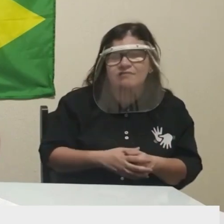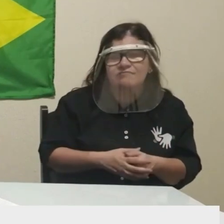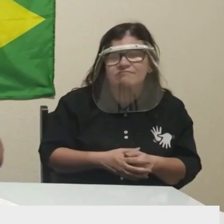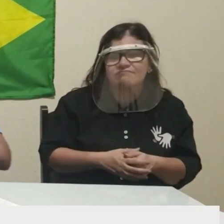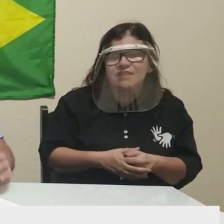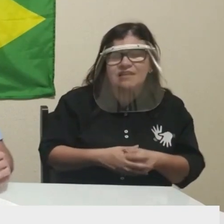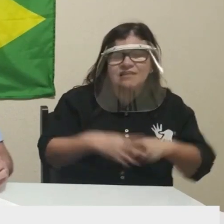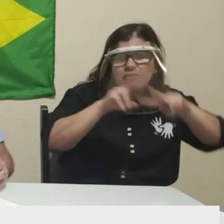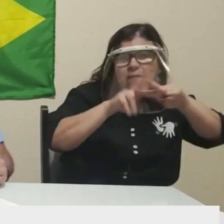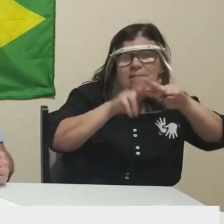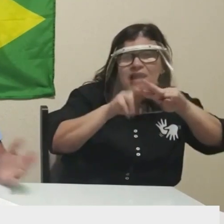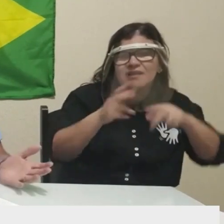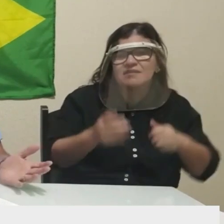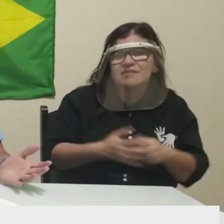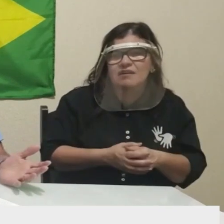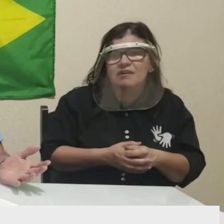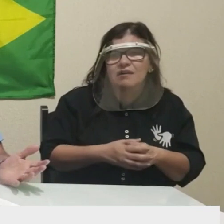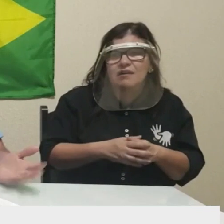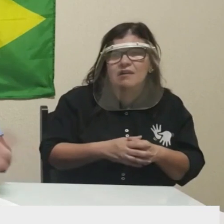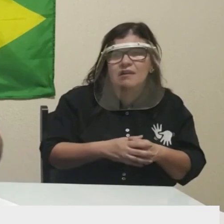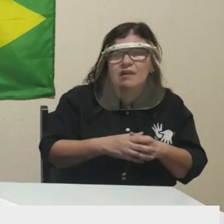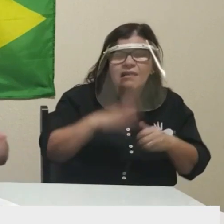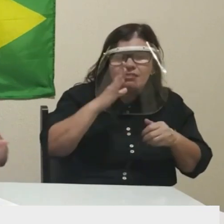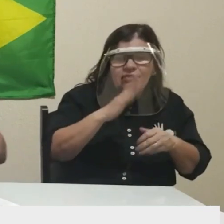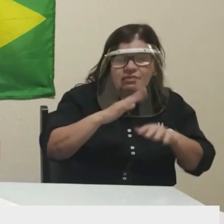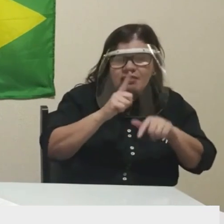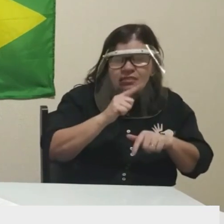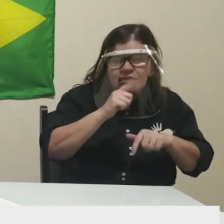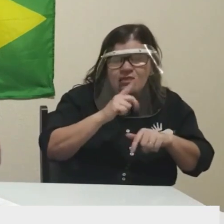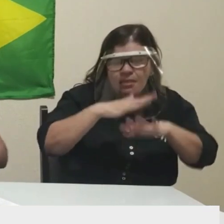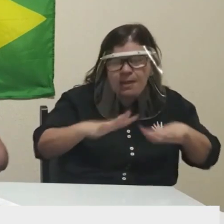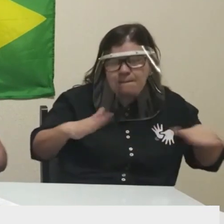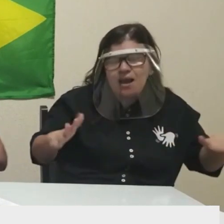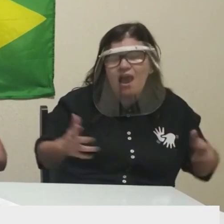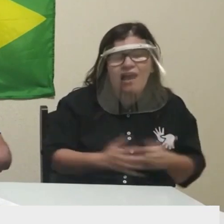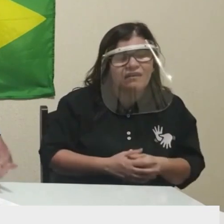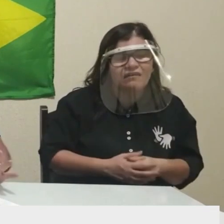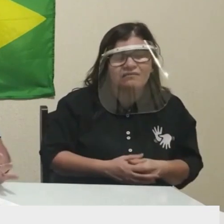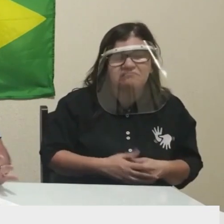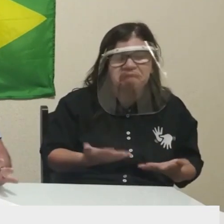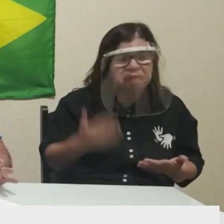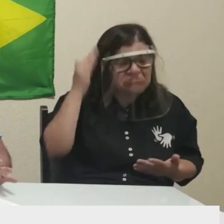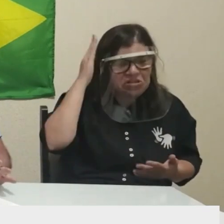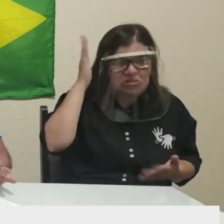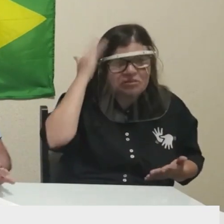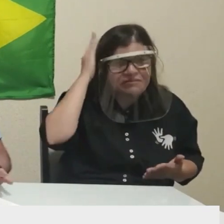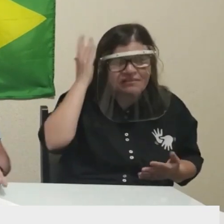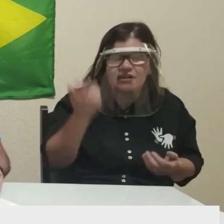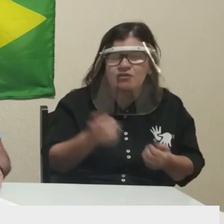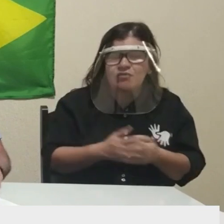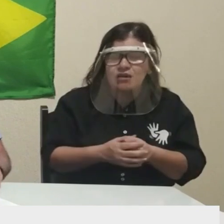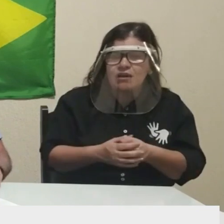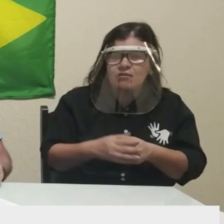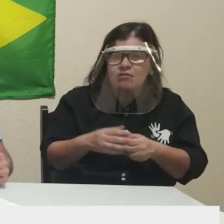numa... a cidade do interior de São Paulo, e eu não falava nada. E o próprio Supremo tinha uma decisão de há pouco tempo, tinha nada a ver com pandemia, né?